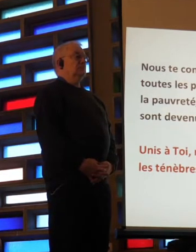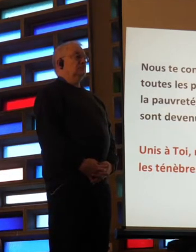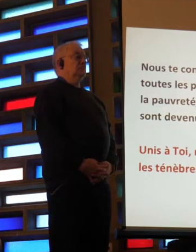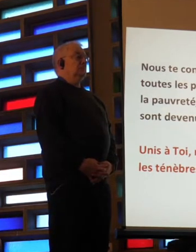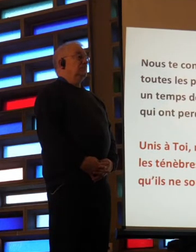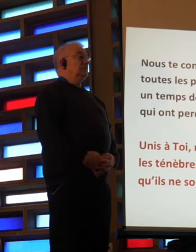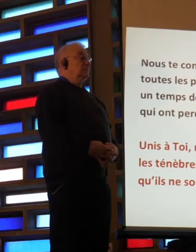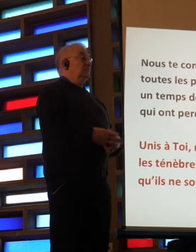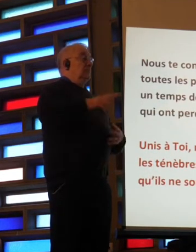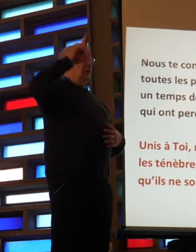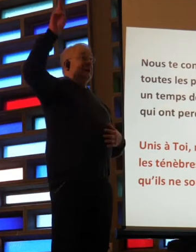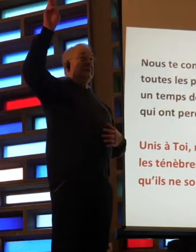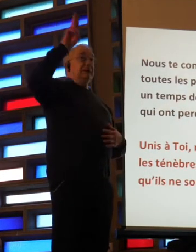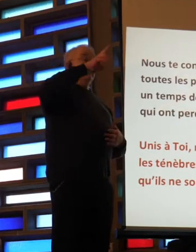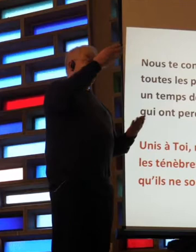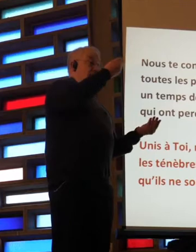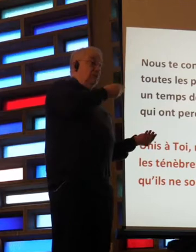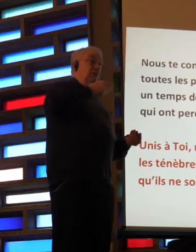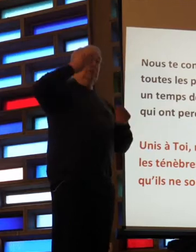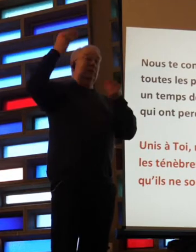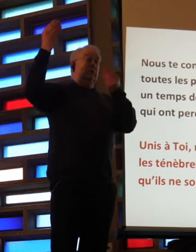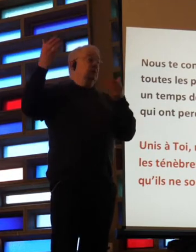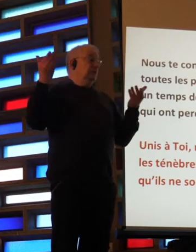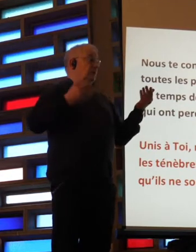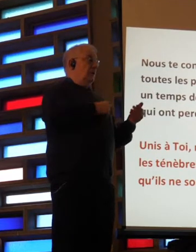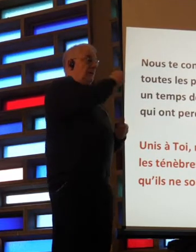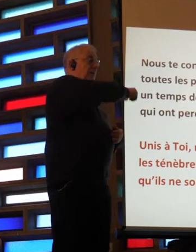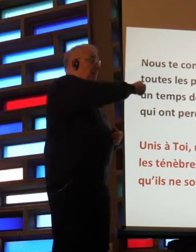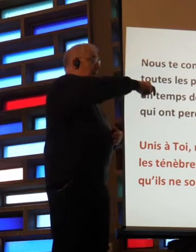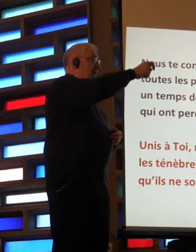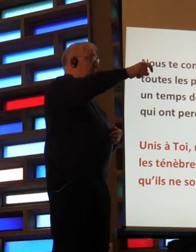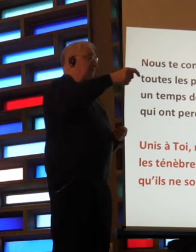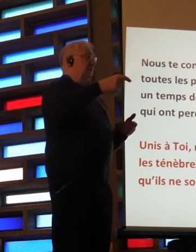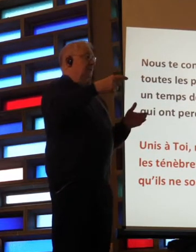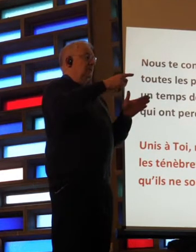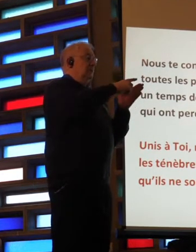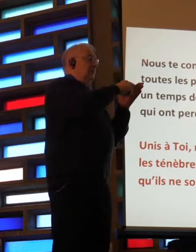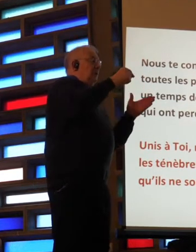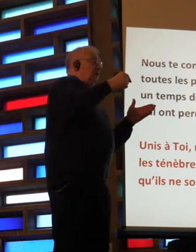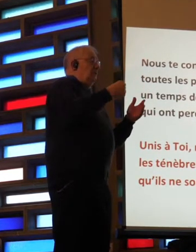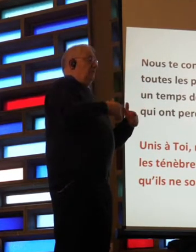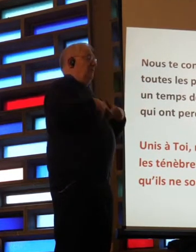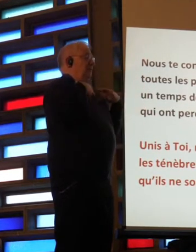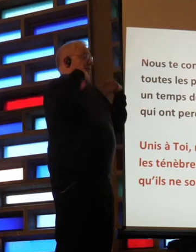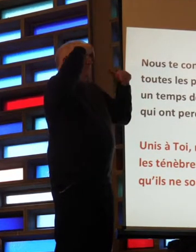Nous te confions, Seigneur, toutes les personnes qui traversent un temps de découragement, qui ont